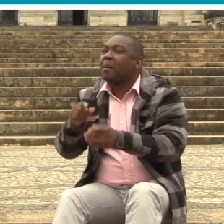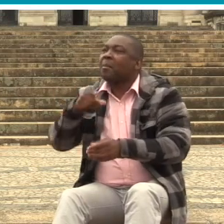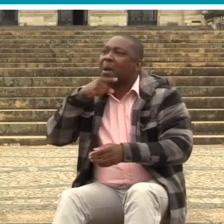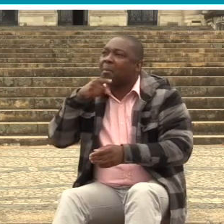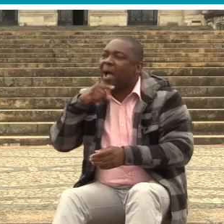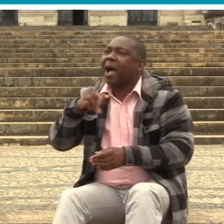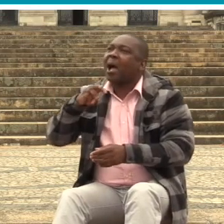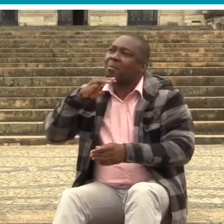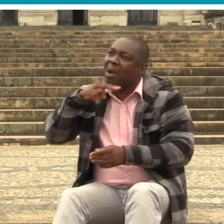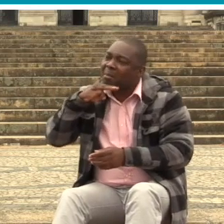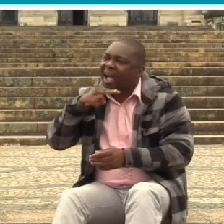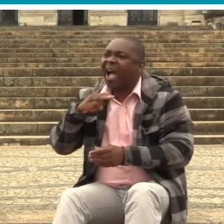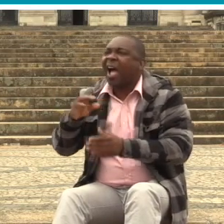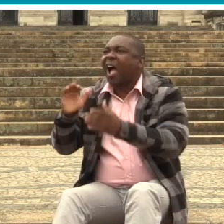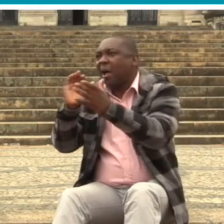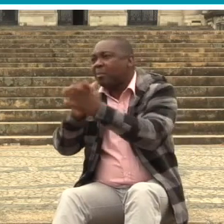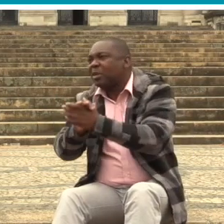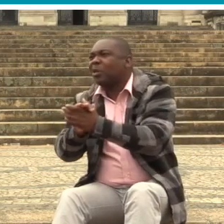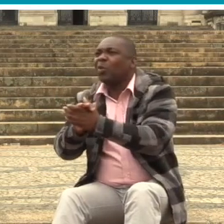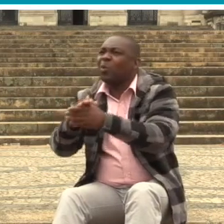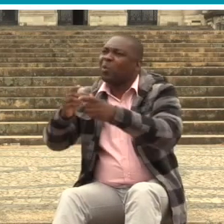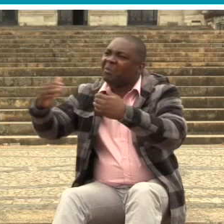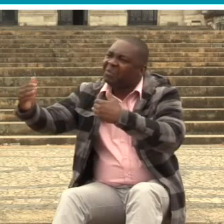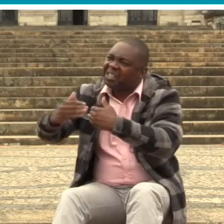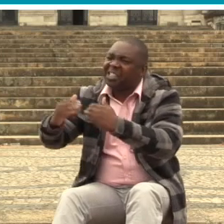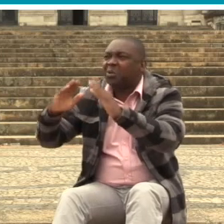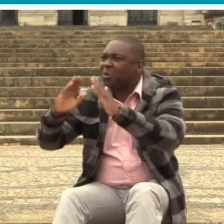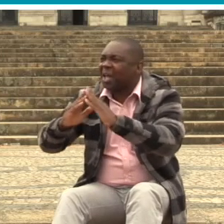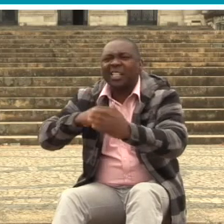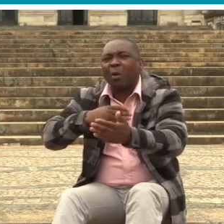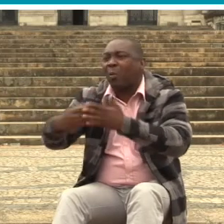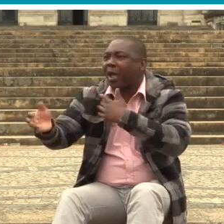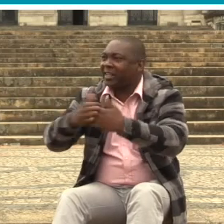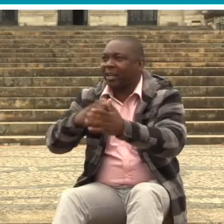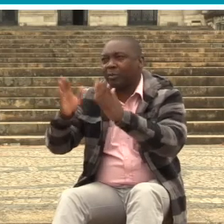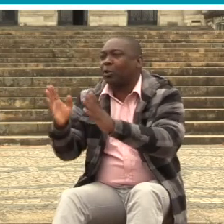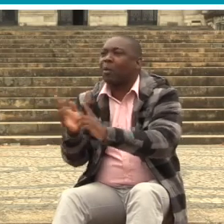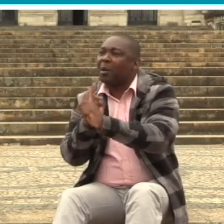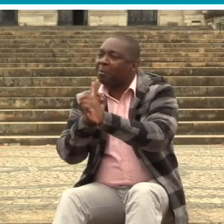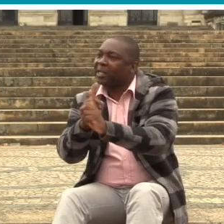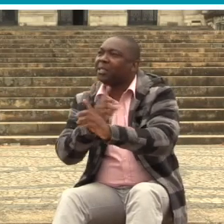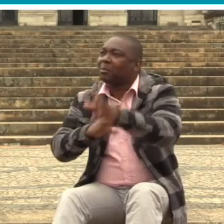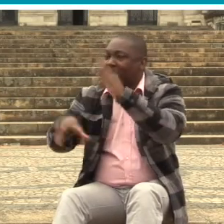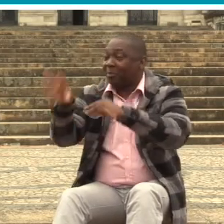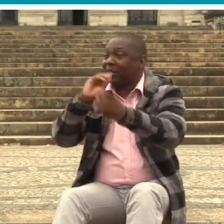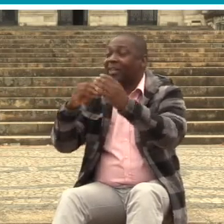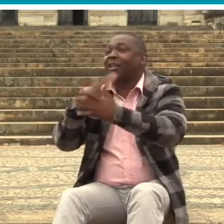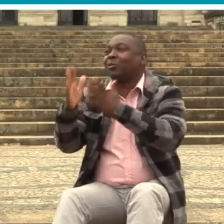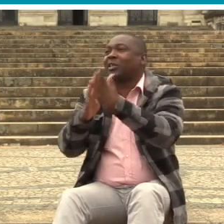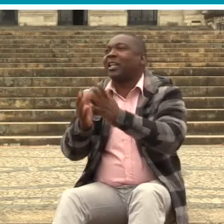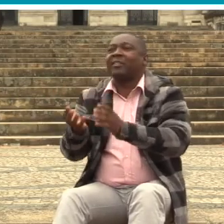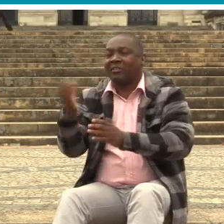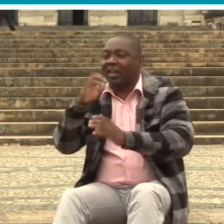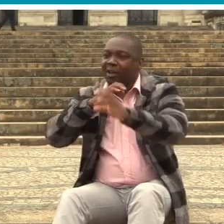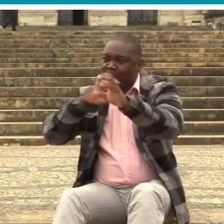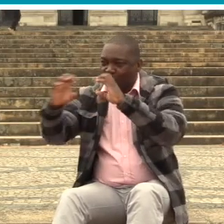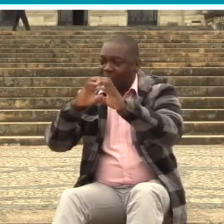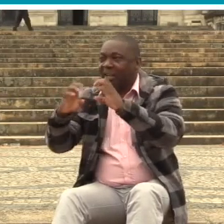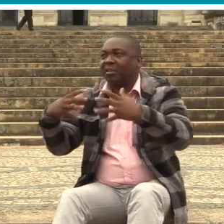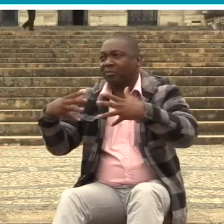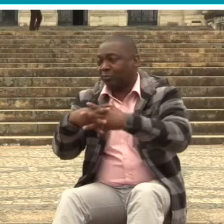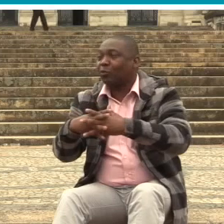um espaço para ensino de línguas de sinais para os familiares, amigos e vizinhos para aprenderem